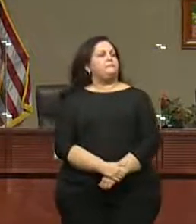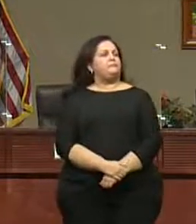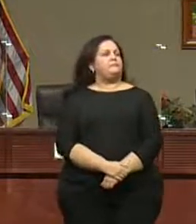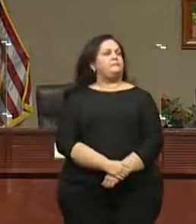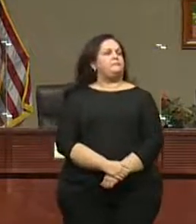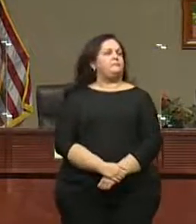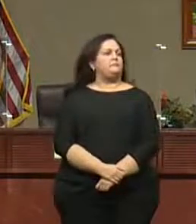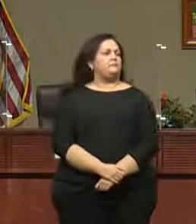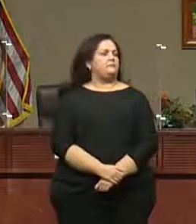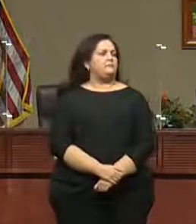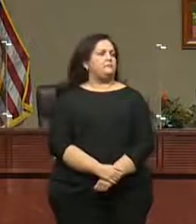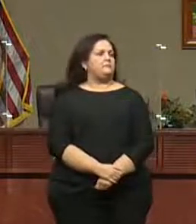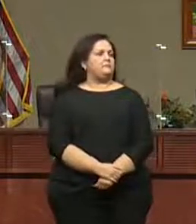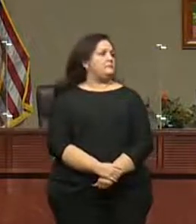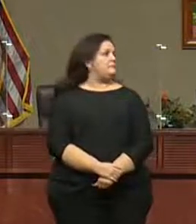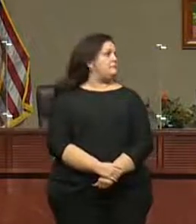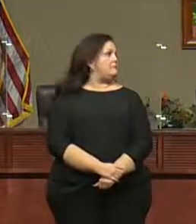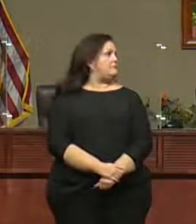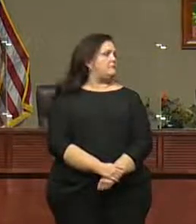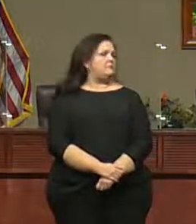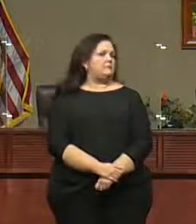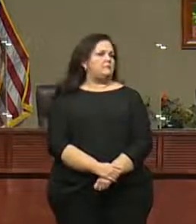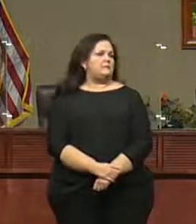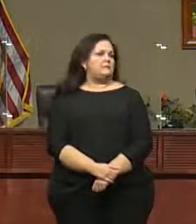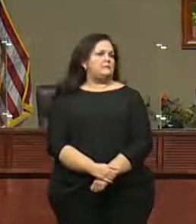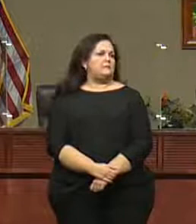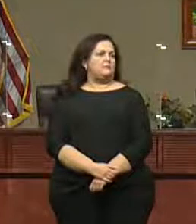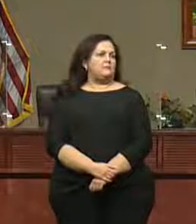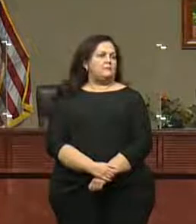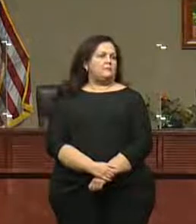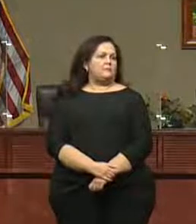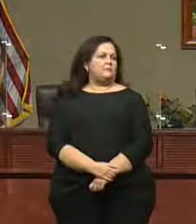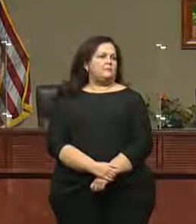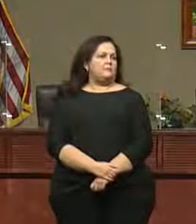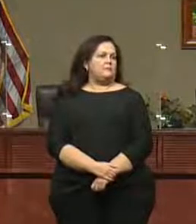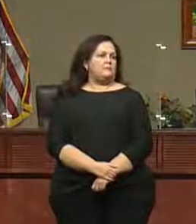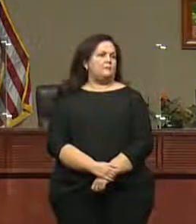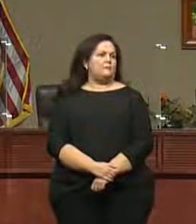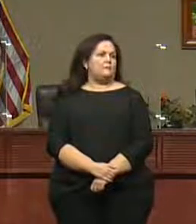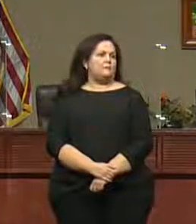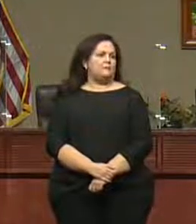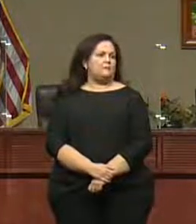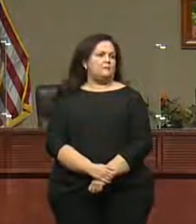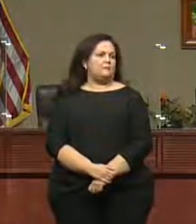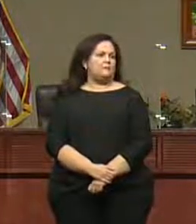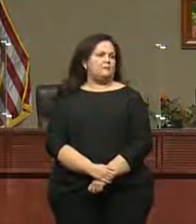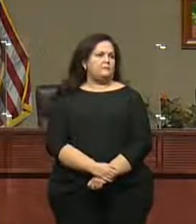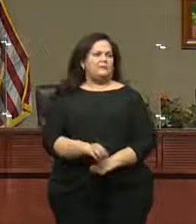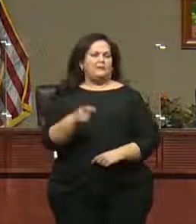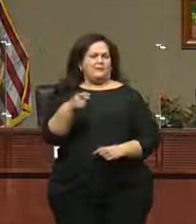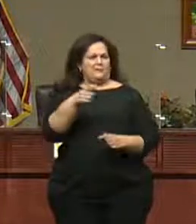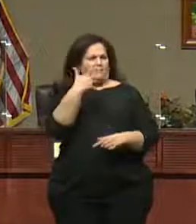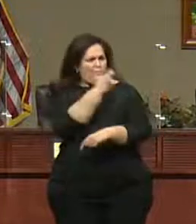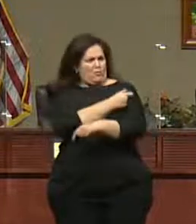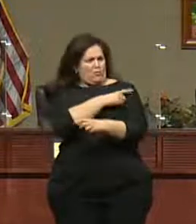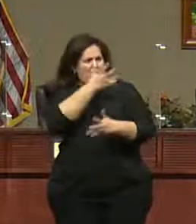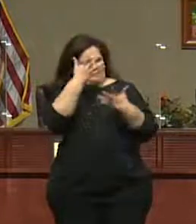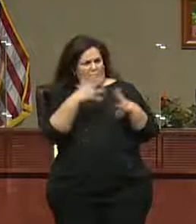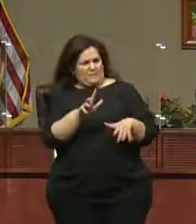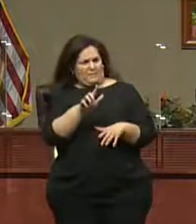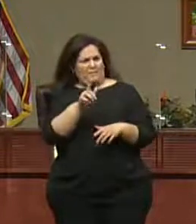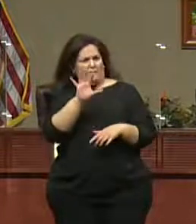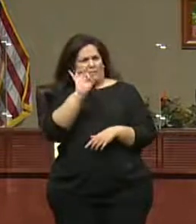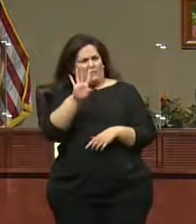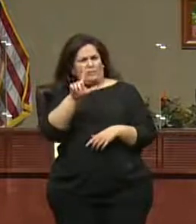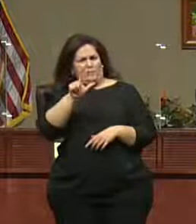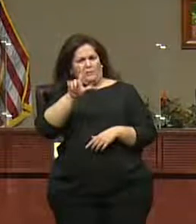La segunda pregunta sería para el alcalde. Se termina la jornada de vacunación este 28 de febrero. ¿Hay posibilidad de que se extienda